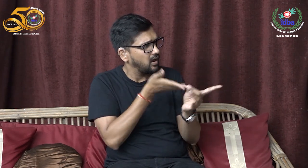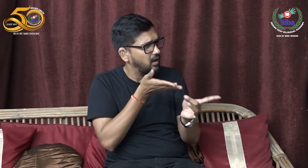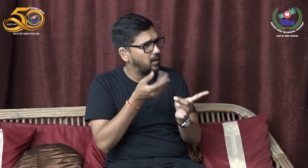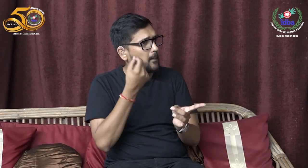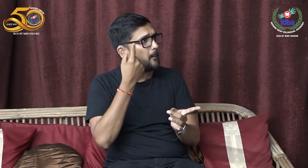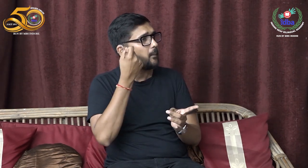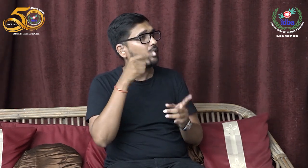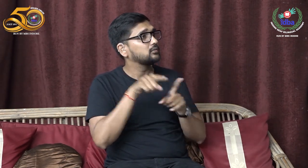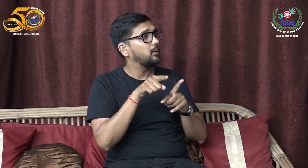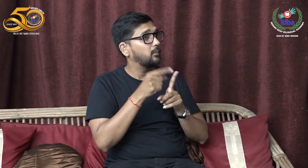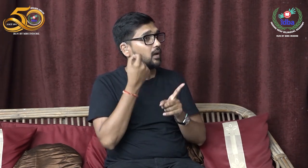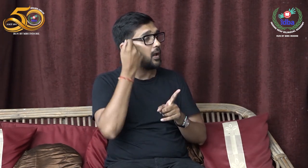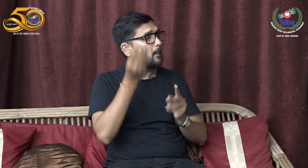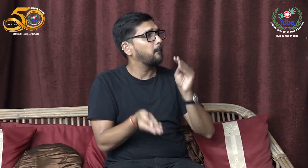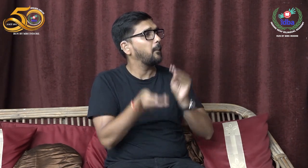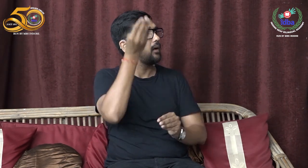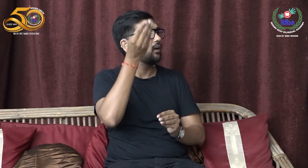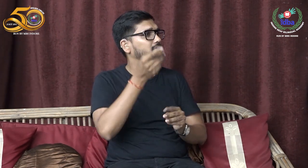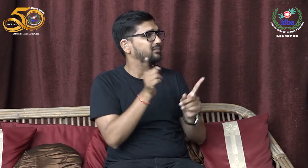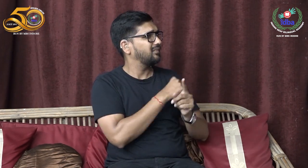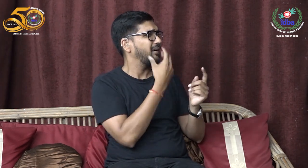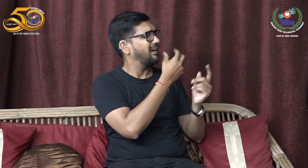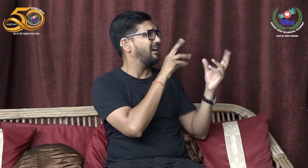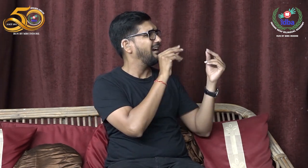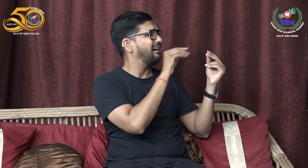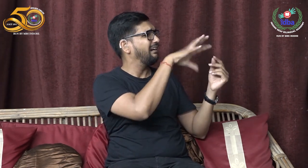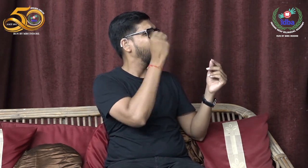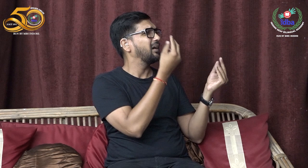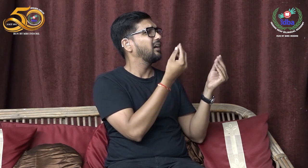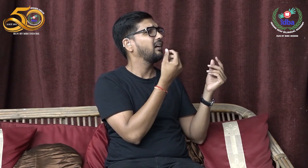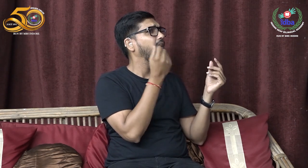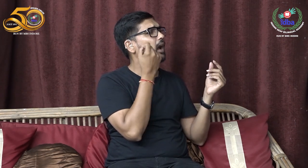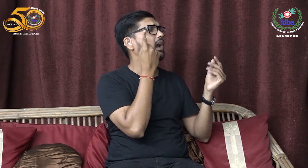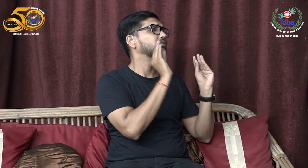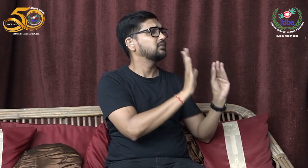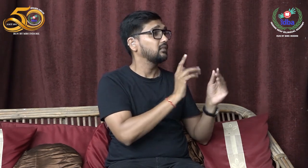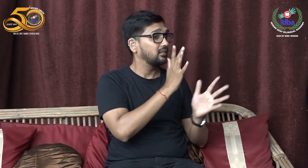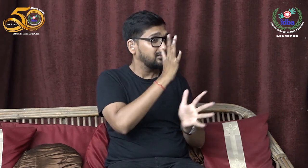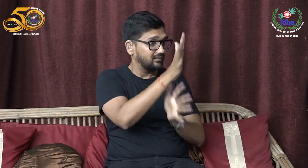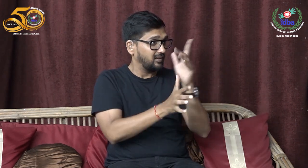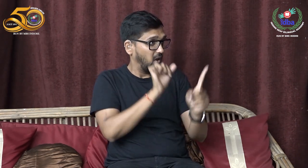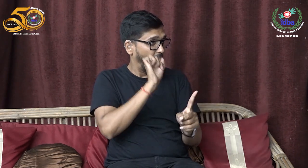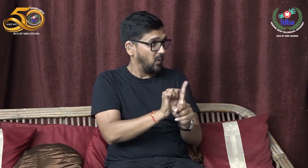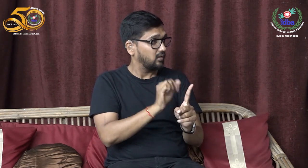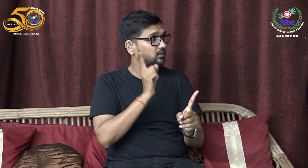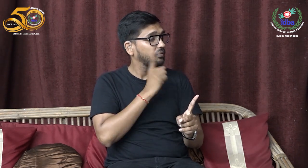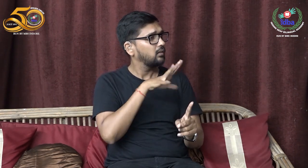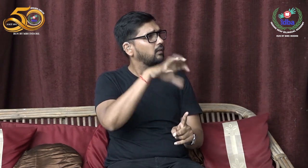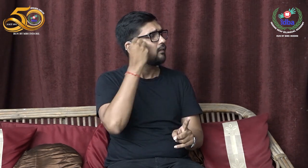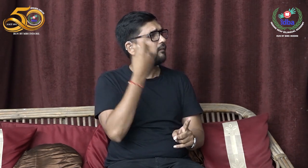मैंने देखा, किया, तो अब फिर मुझे समझ में आया। फिर मैंने और फिर उसमें इंटरेस्ट दिखाया। जब साइन में जो बात करते